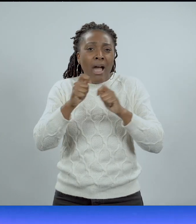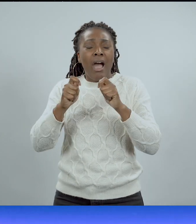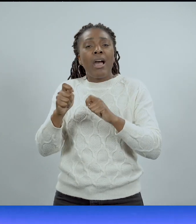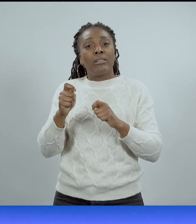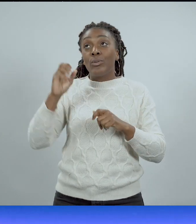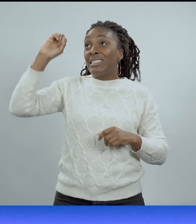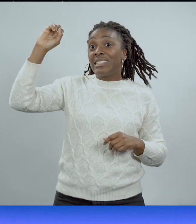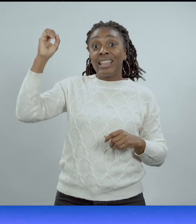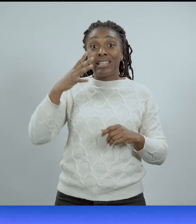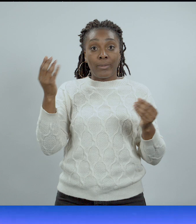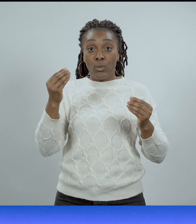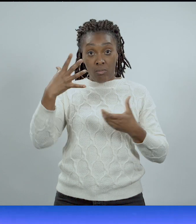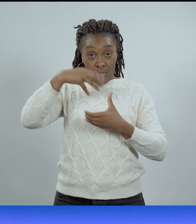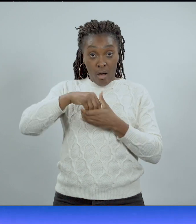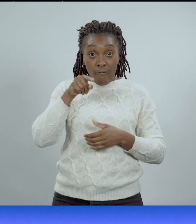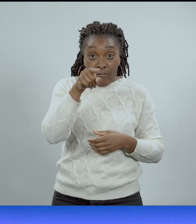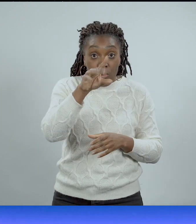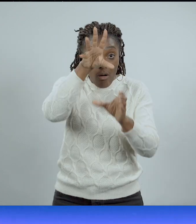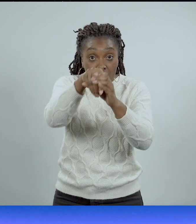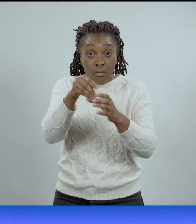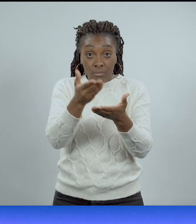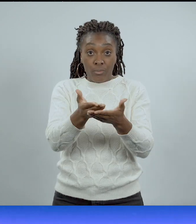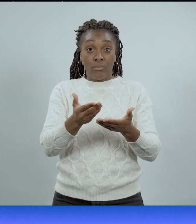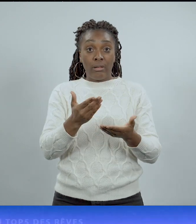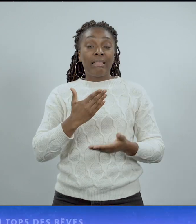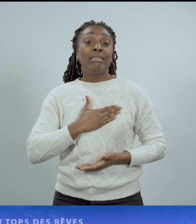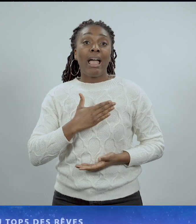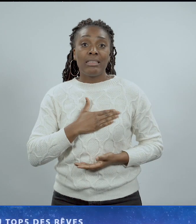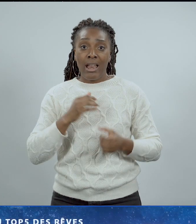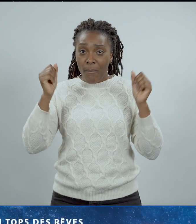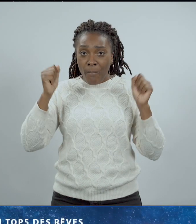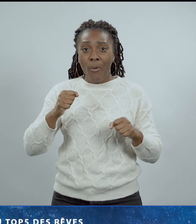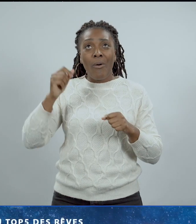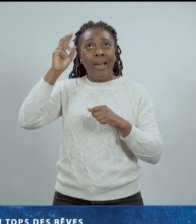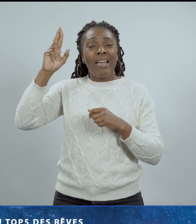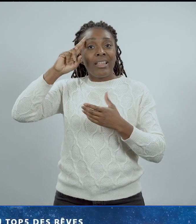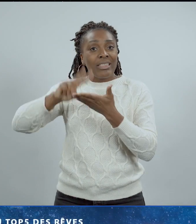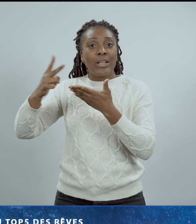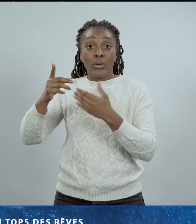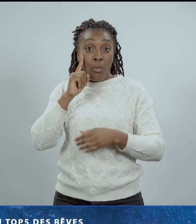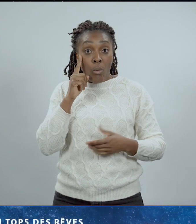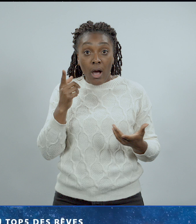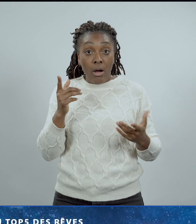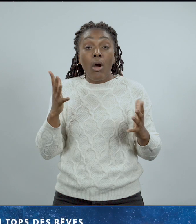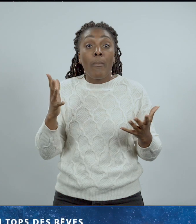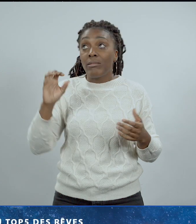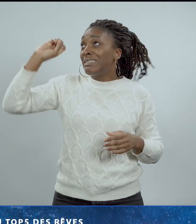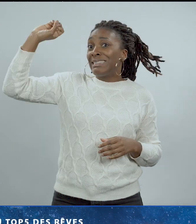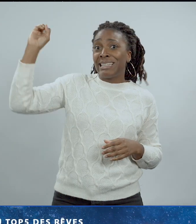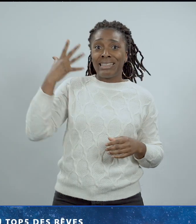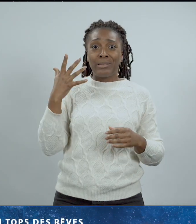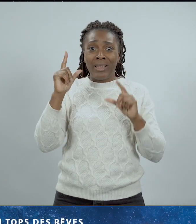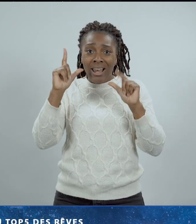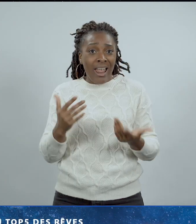personnes, le Saint-Esprit est en vous. Et tout comme Daniel qui savait interpréter les rêves, il savait le faire parce qu'il avait un